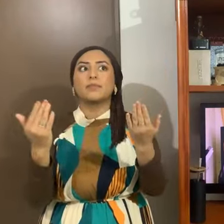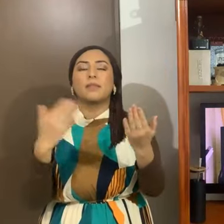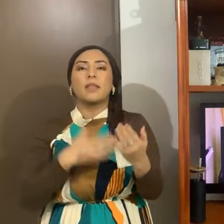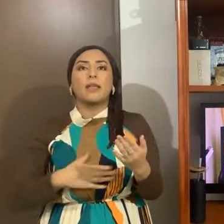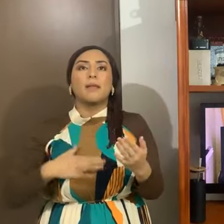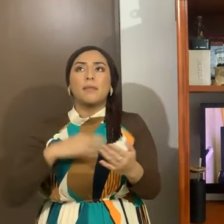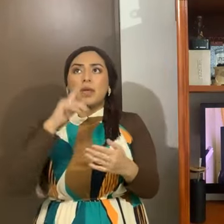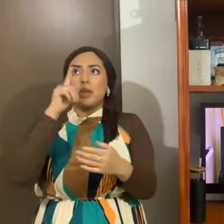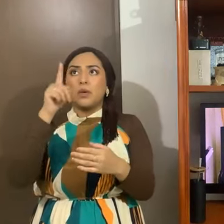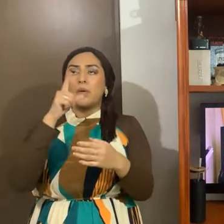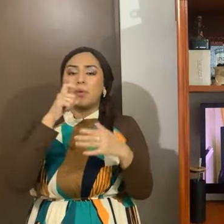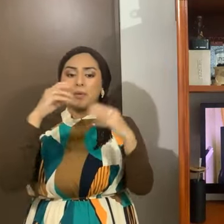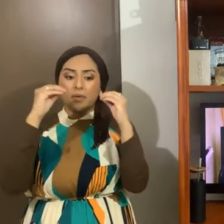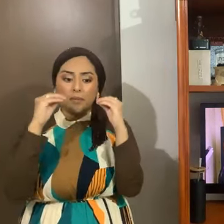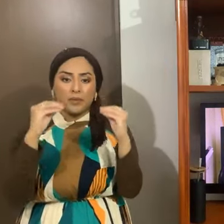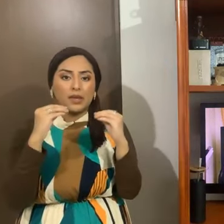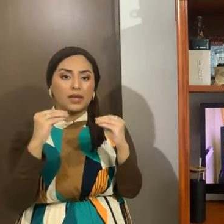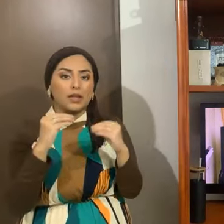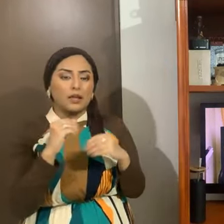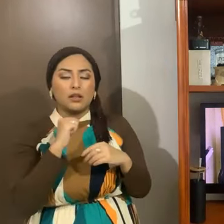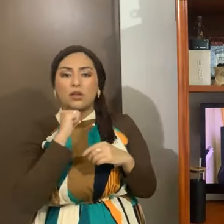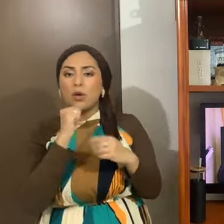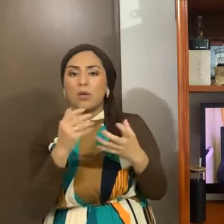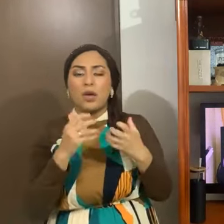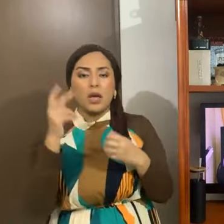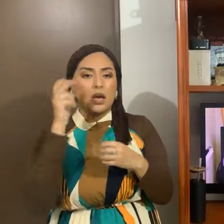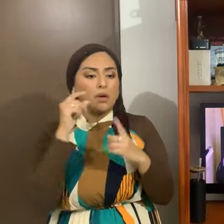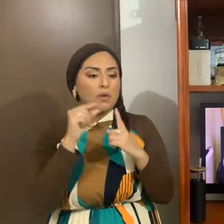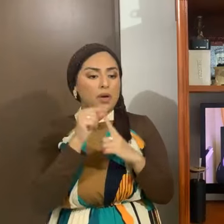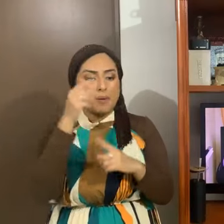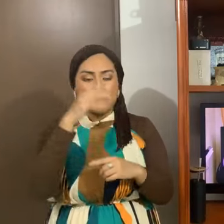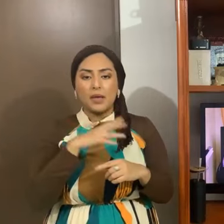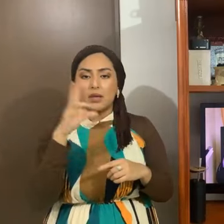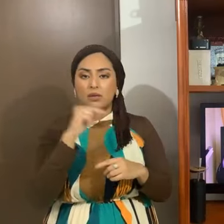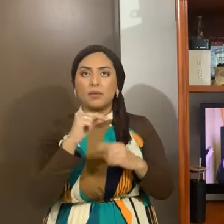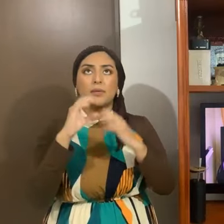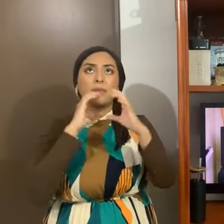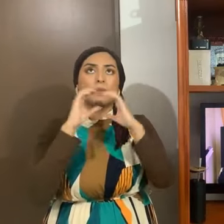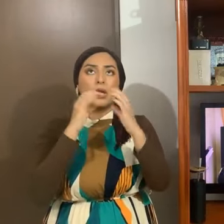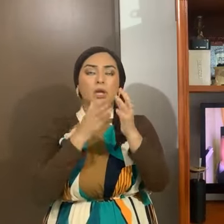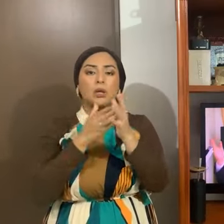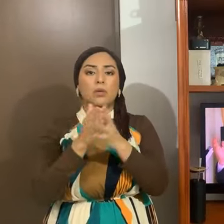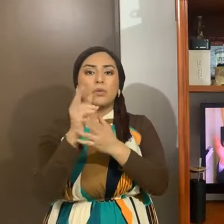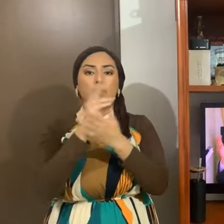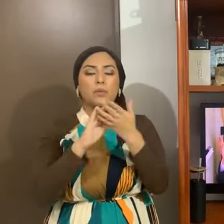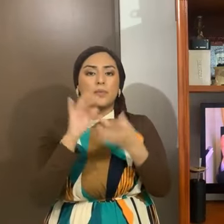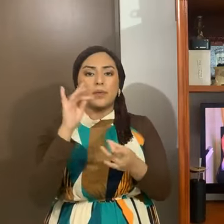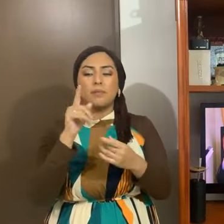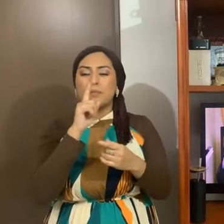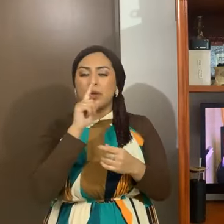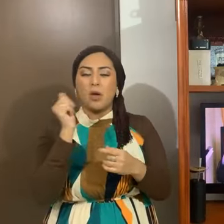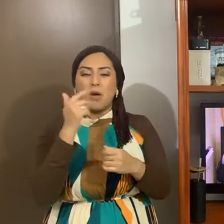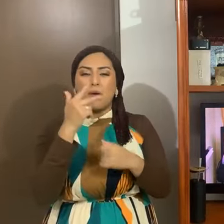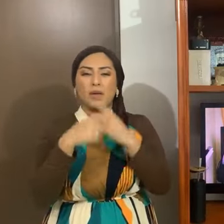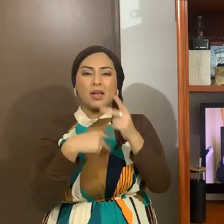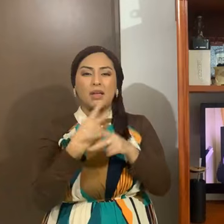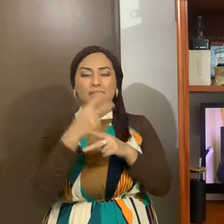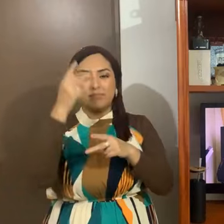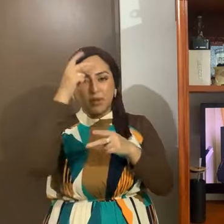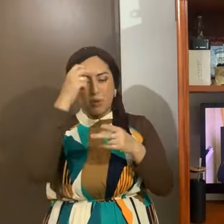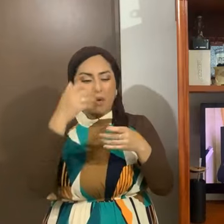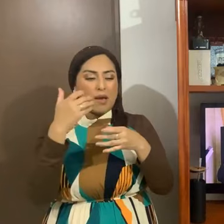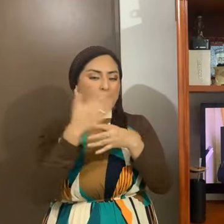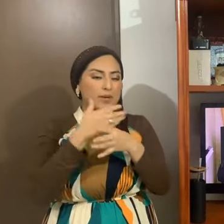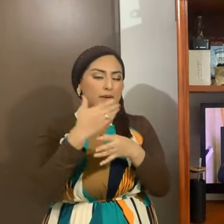favor que seas tú quien nos ministre. No queremos oír palabra de hombre. Háblanos por medio de tu bendito Ruach HaKodesh, enmudece todo espíritu que no exalte